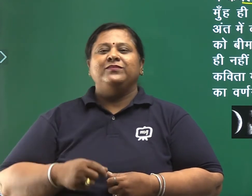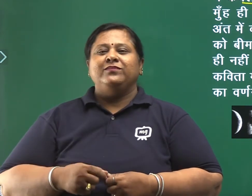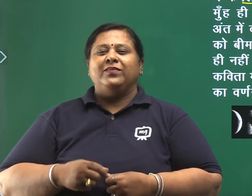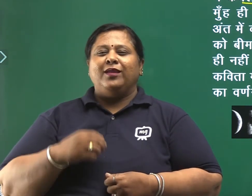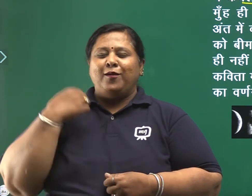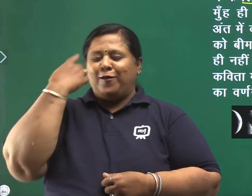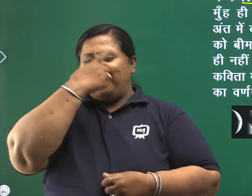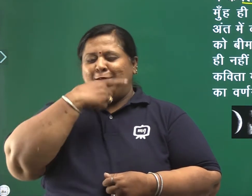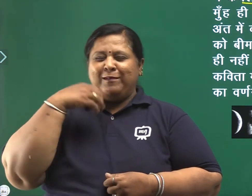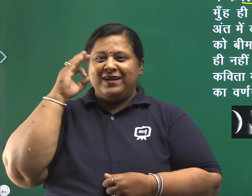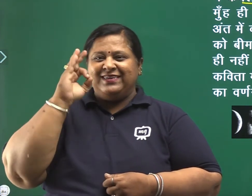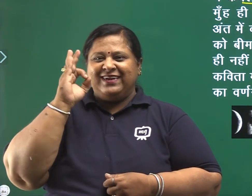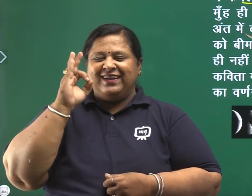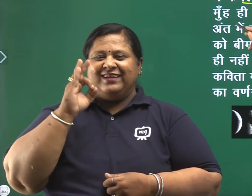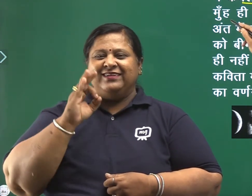गोरा चिट्टा